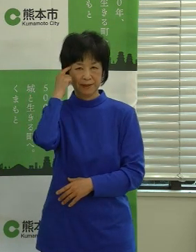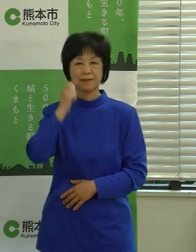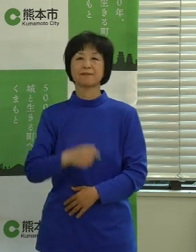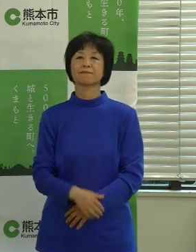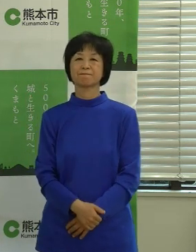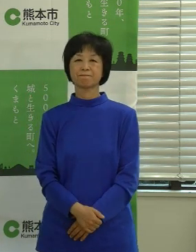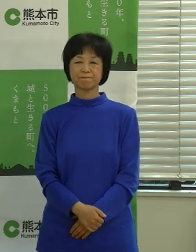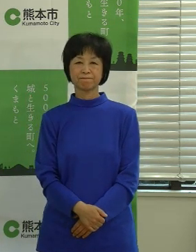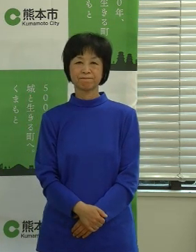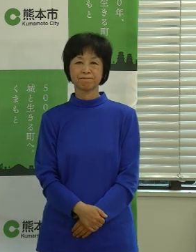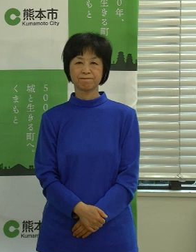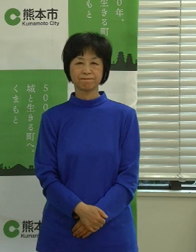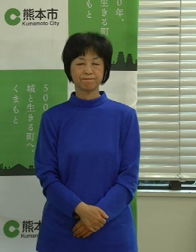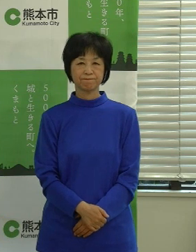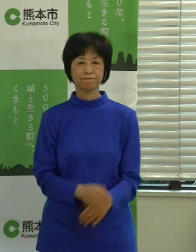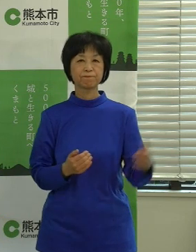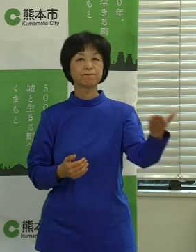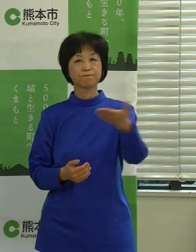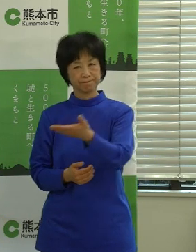これはあの、